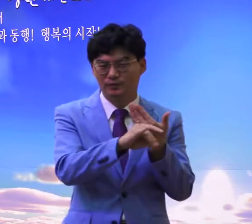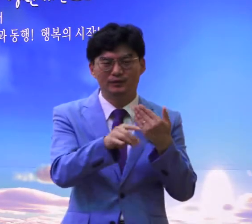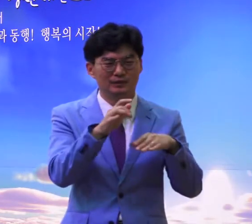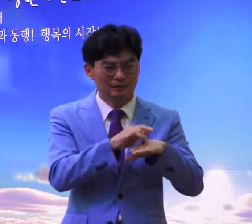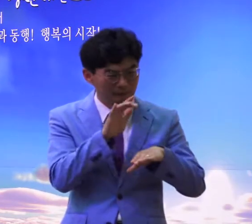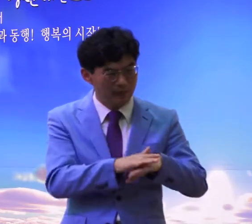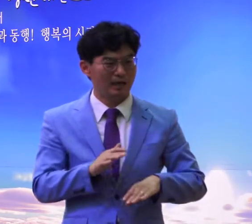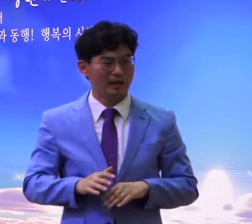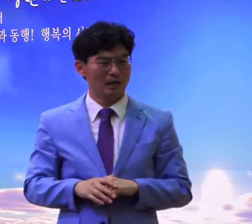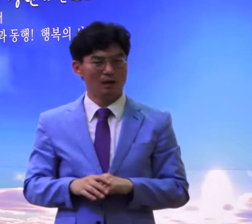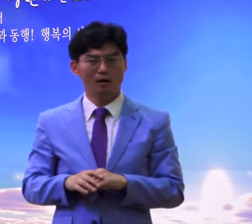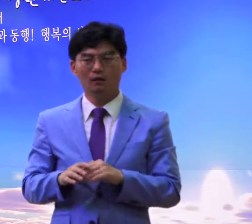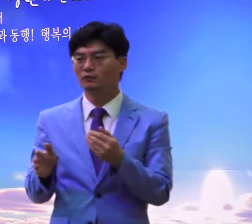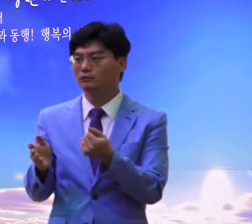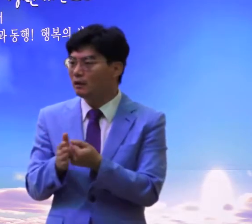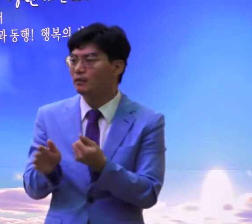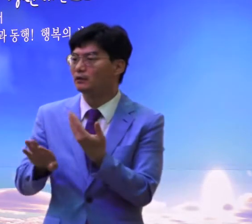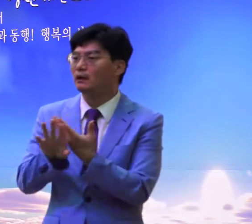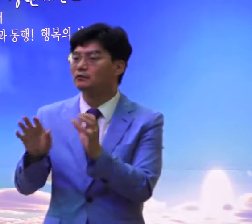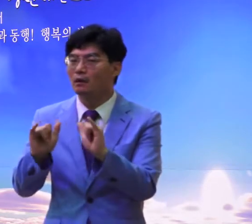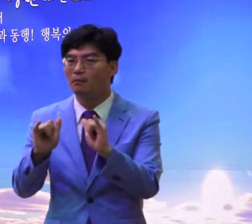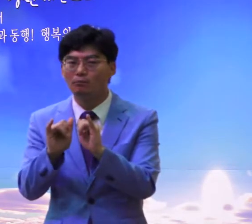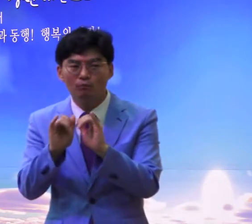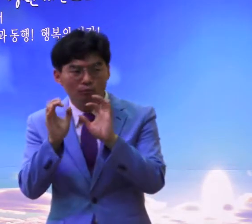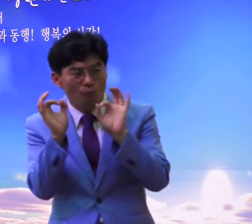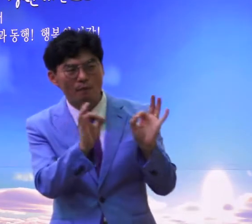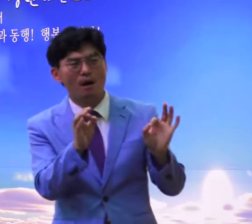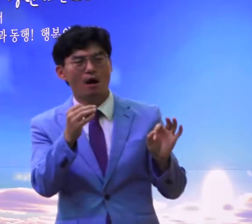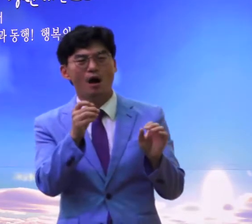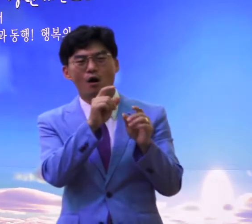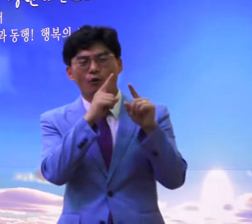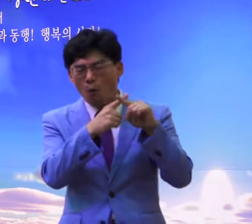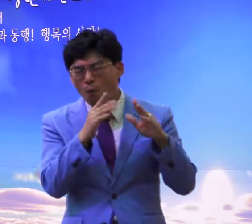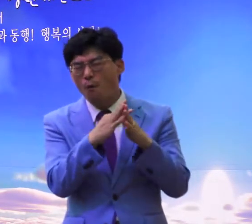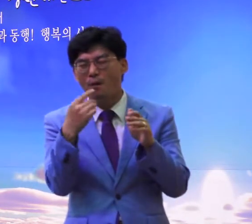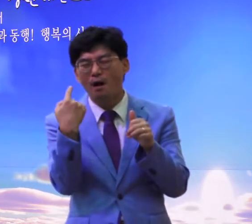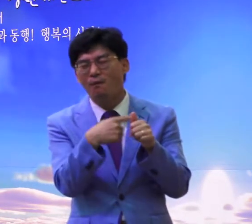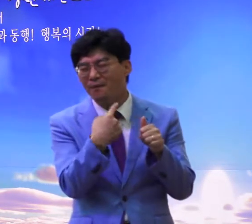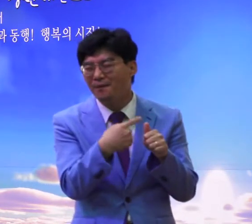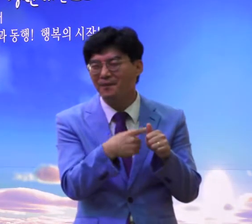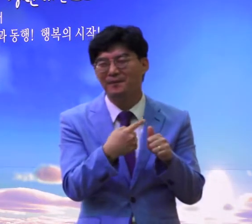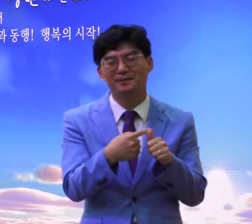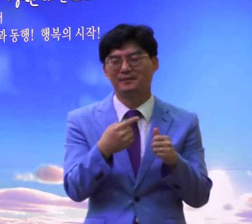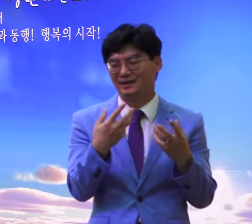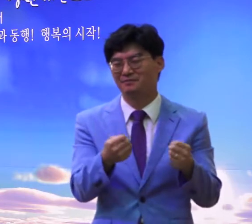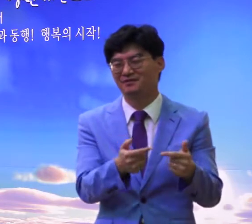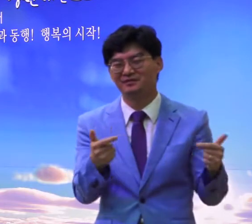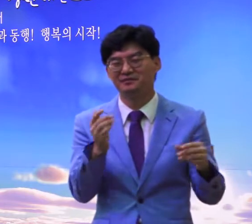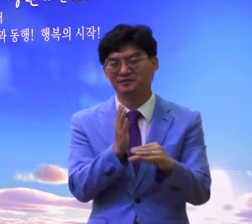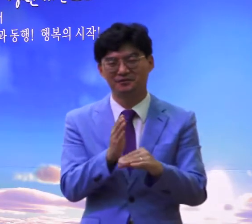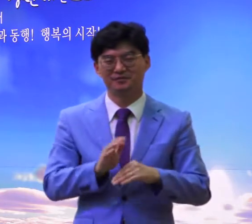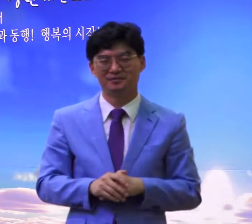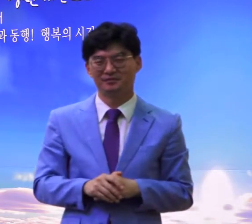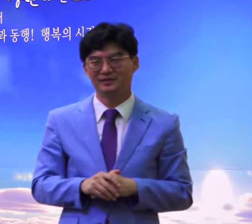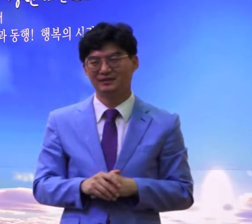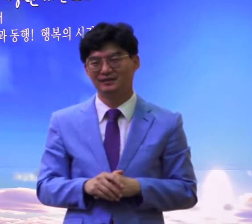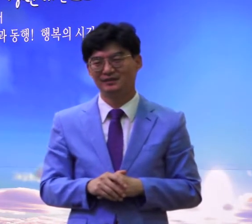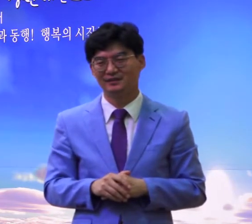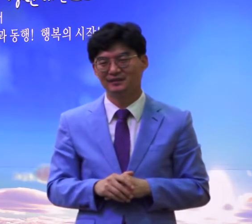큰 위기 속에서 기독교가 하나님이 주신 본질을 찾기에 열심히 달려가고 있습니다.